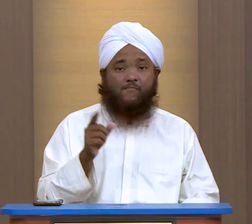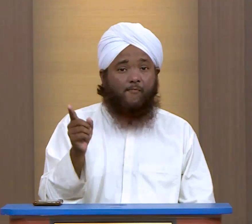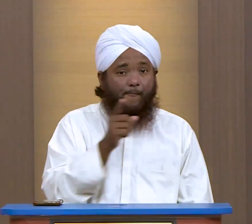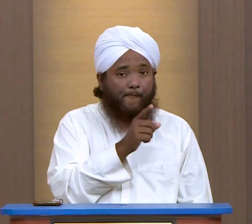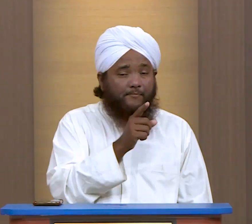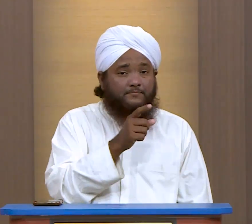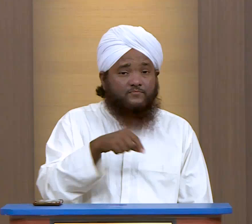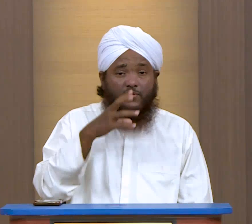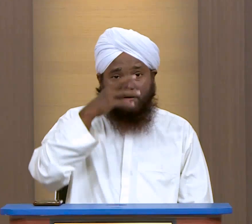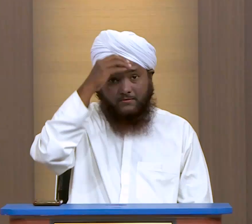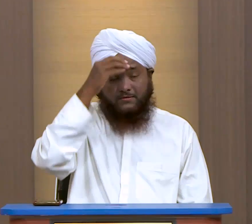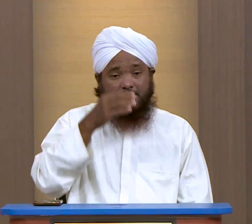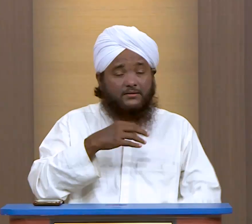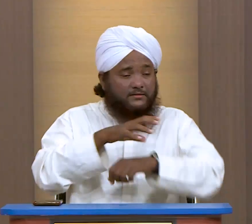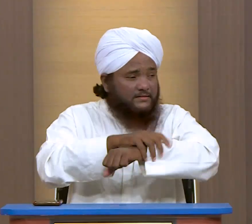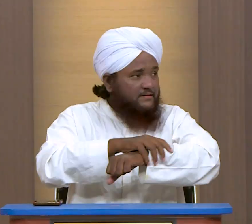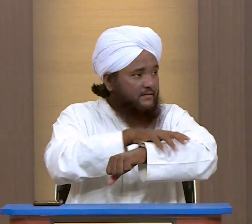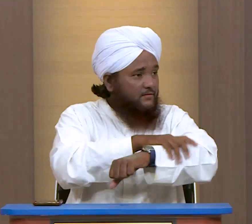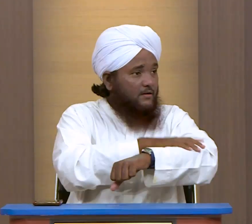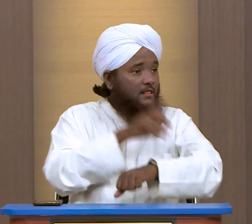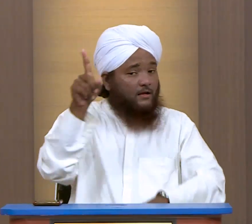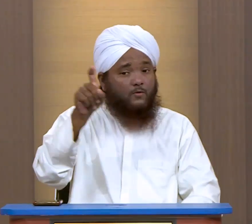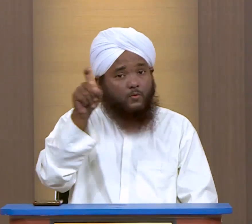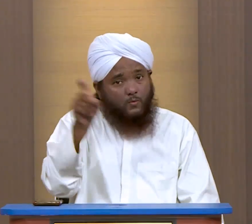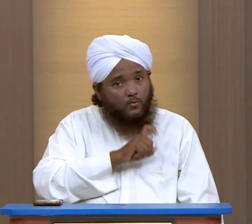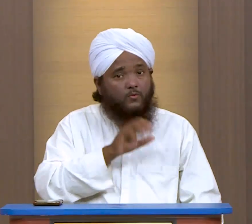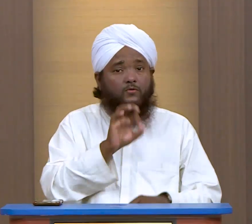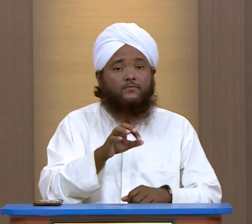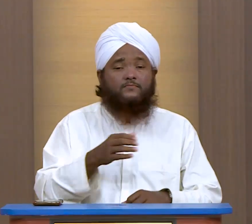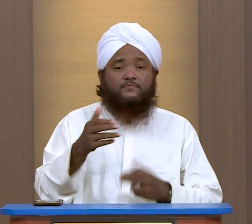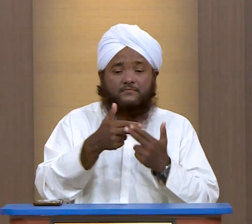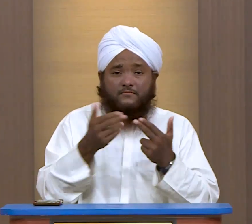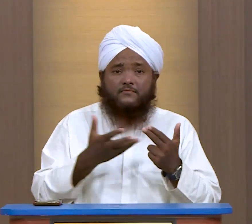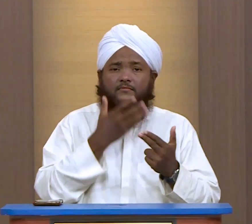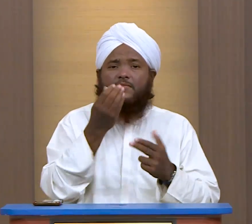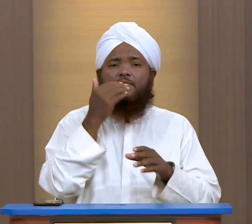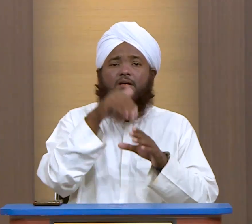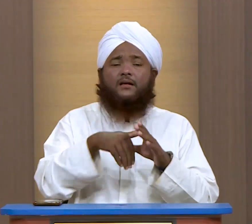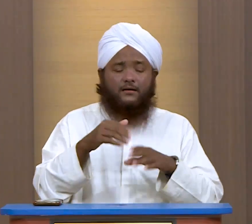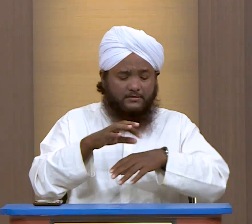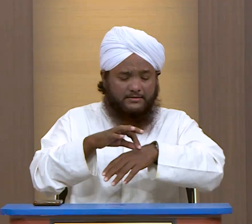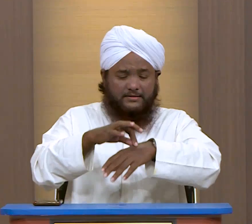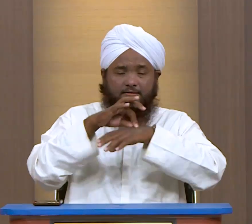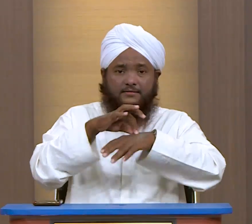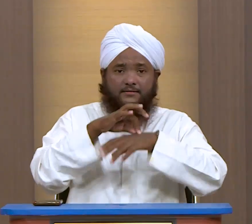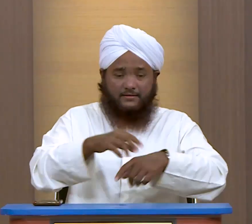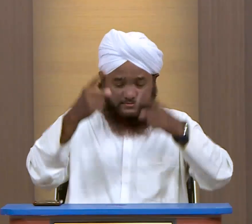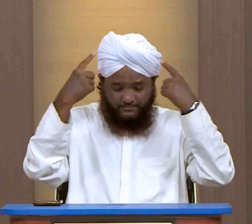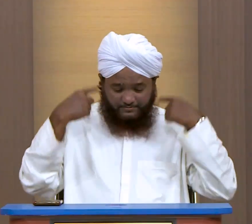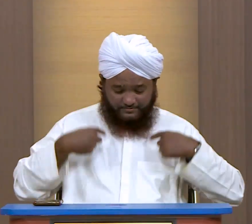باپ سے اچھا سلوک کرنے کا حکم دیا۔ اس میں حکمت یہ ہے کہ انسان کے وجود کا حقیقی سبب اللہ